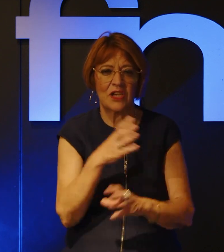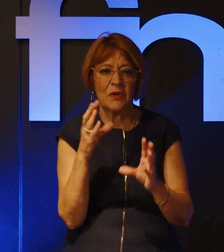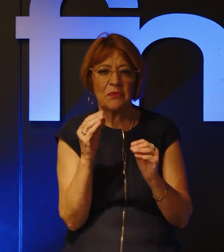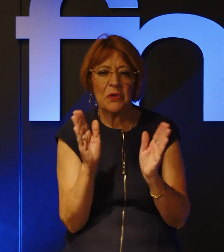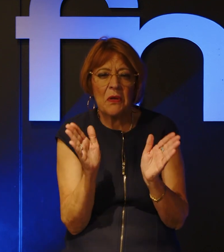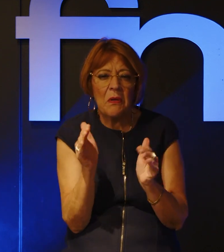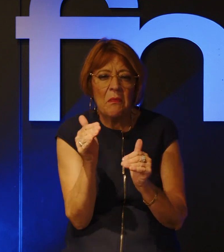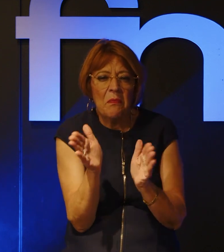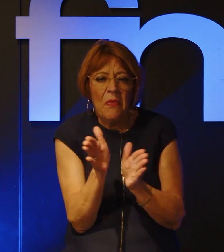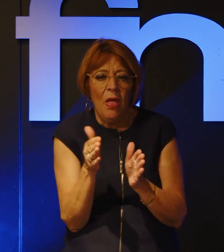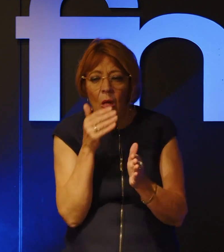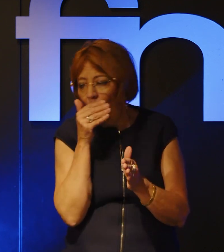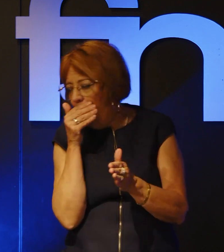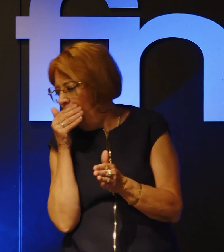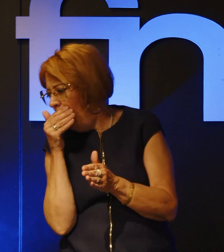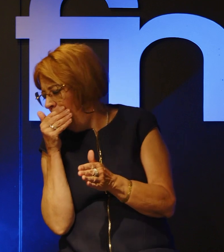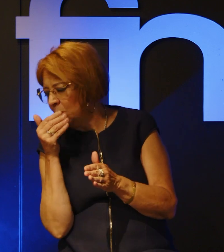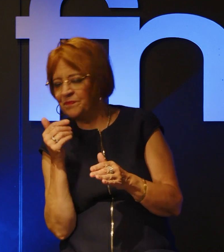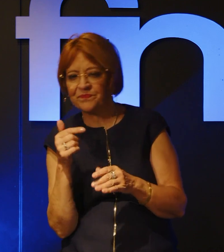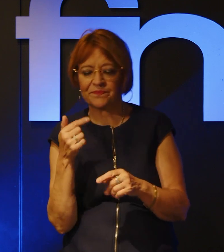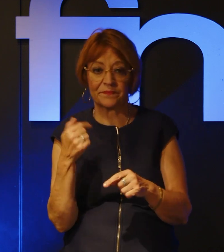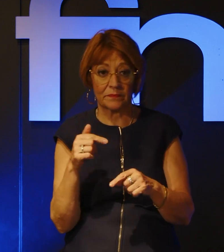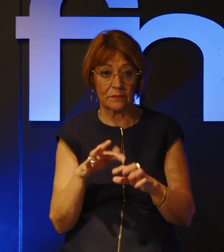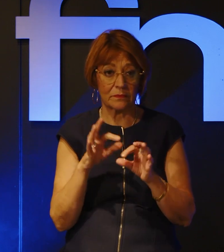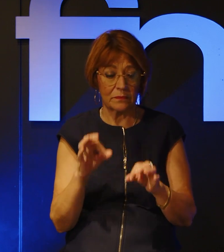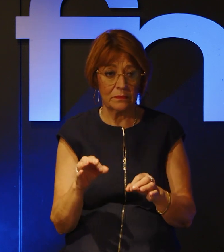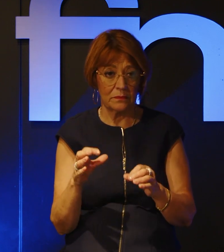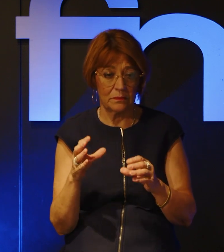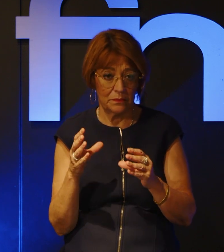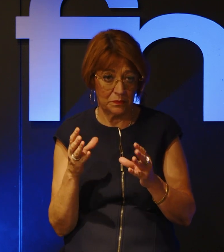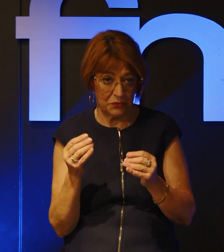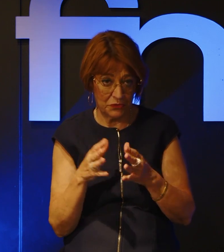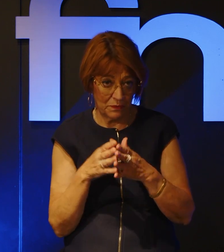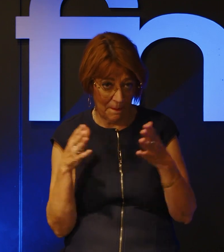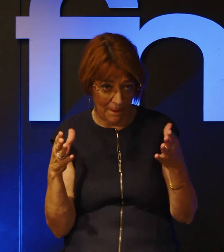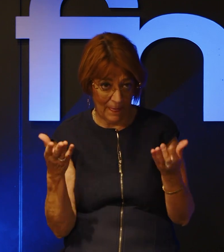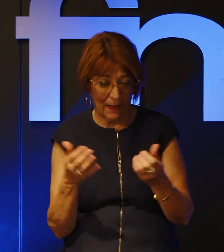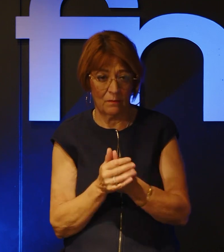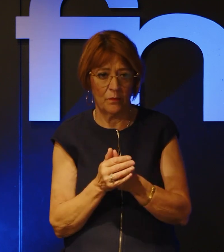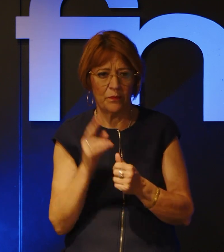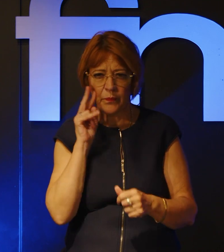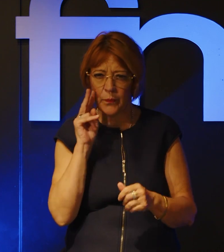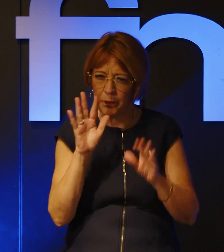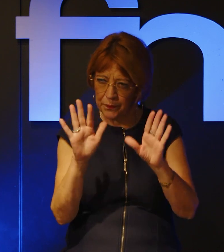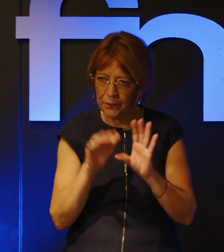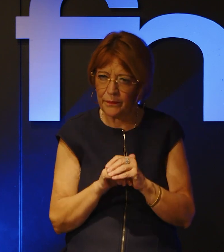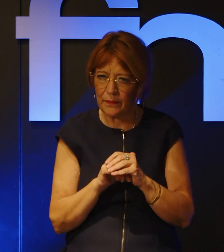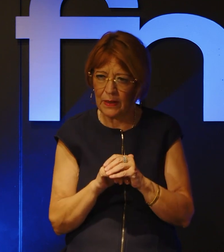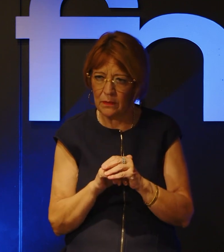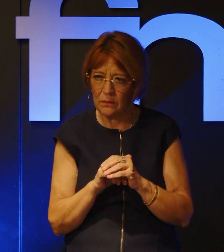pequeninas Portanto o Mod Lor não poderia ser muito grande e reparem